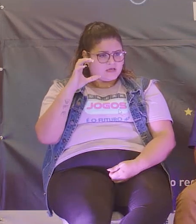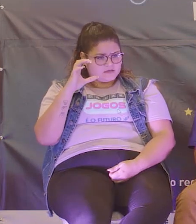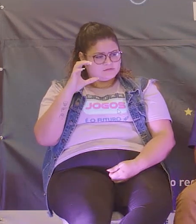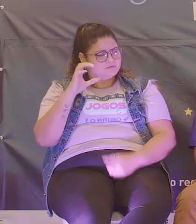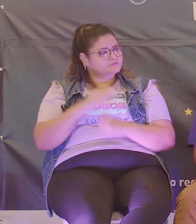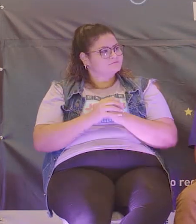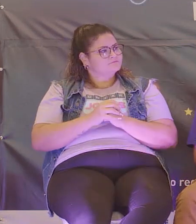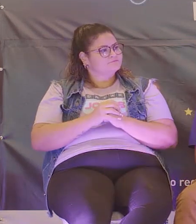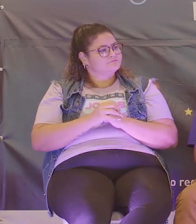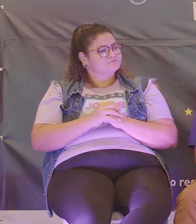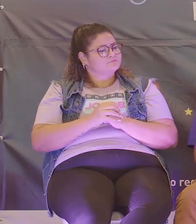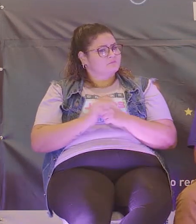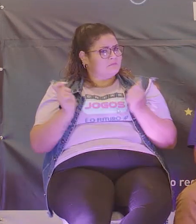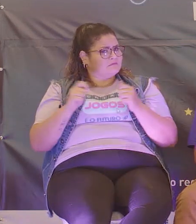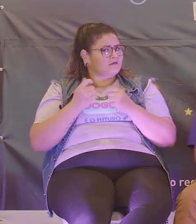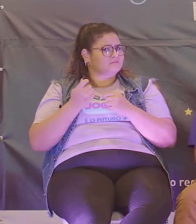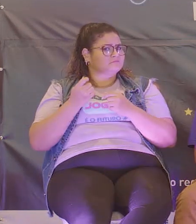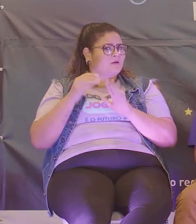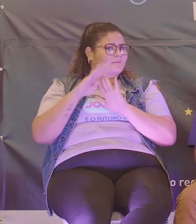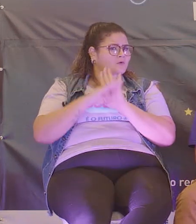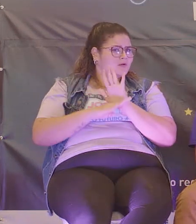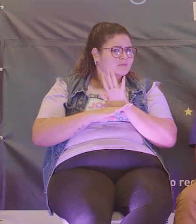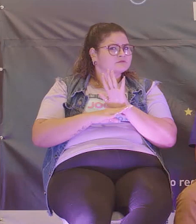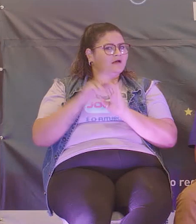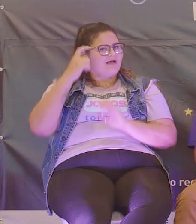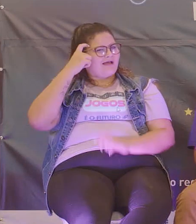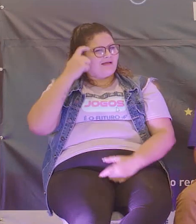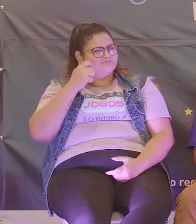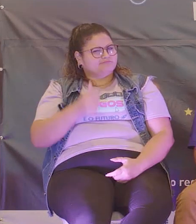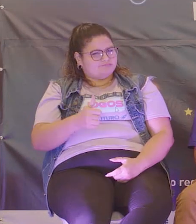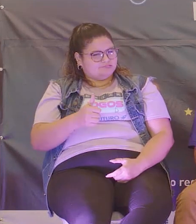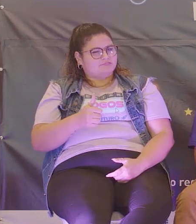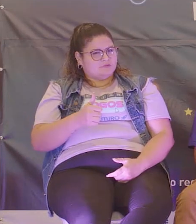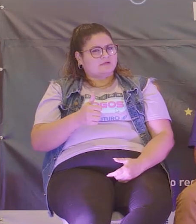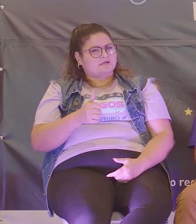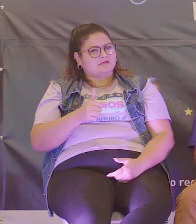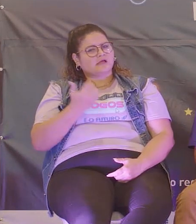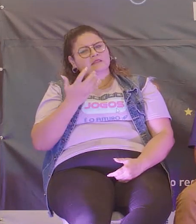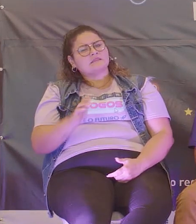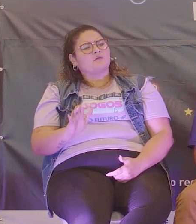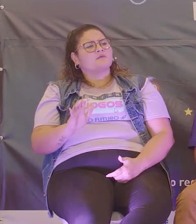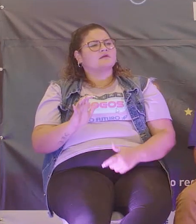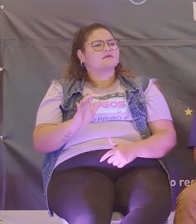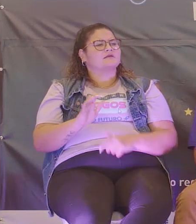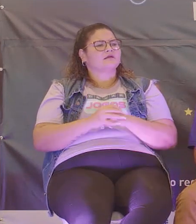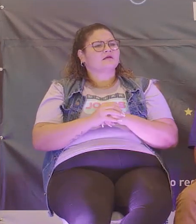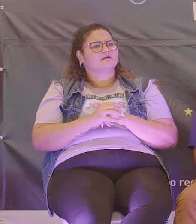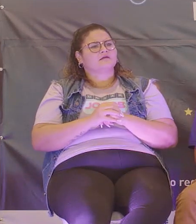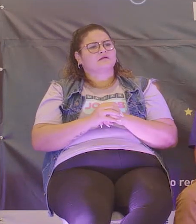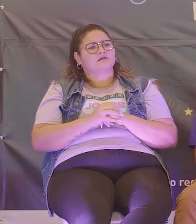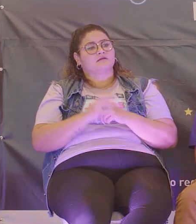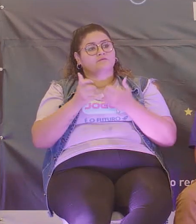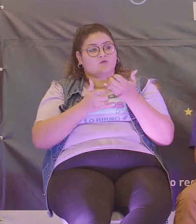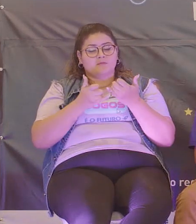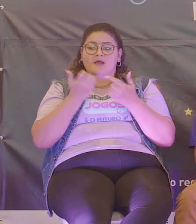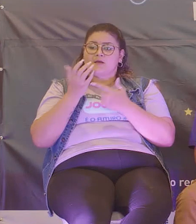né, a linguagem de programação, a lógica, né. Hoje a gente não quer formar grandes programadores, hoje a gente quer